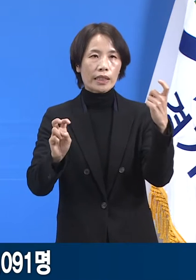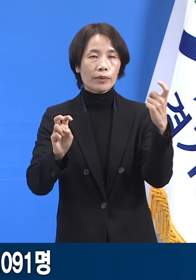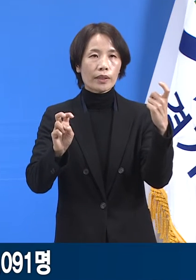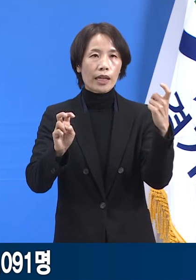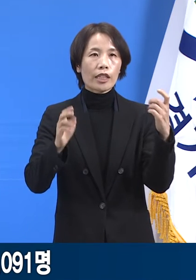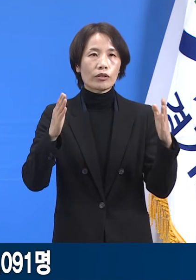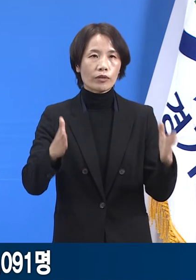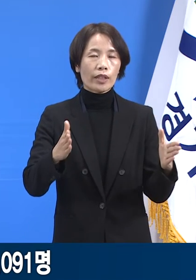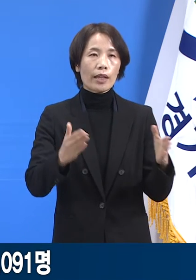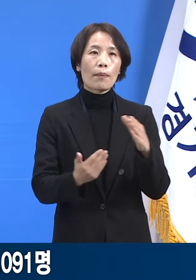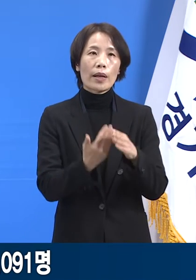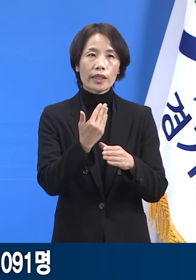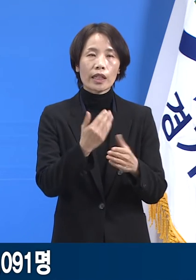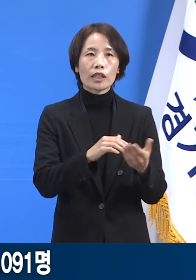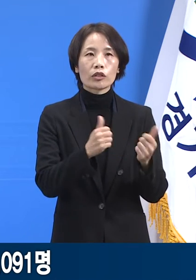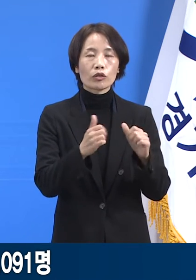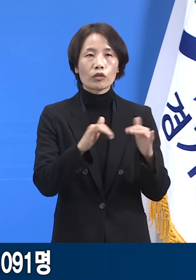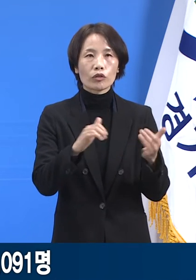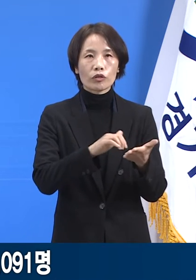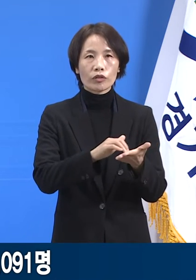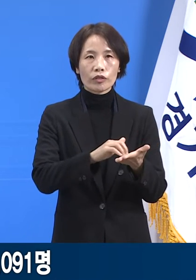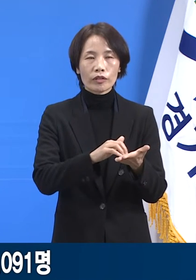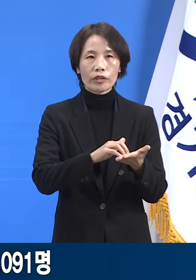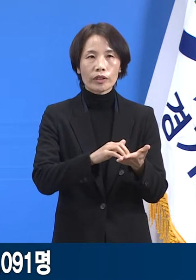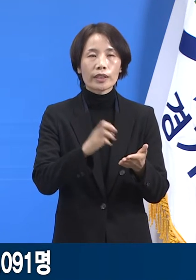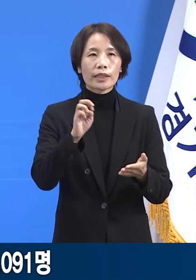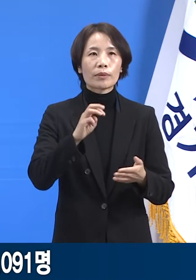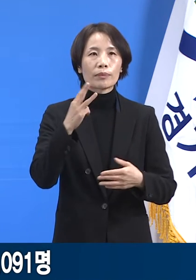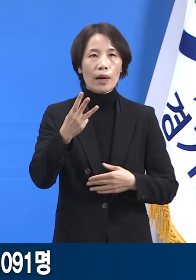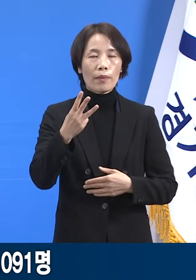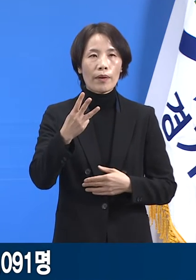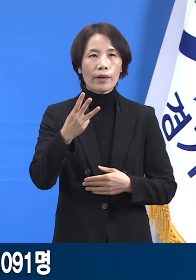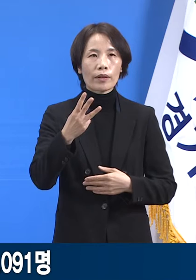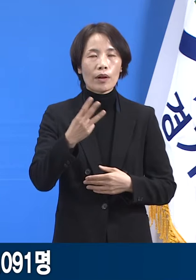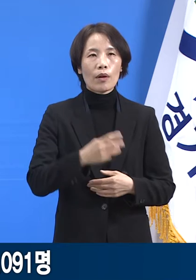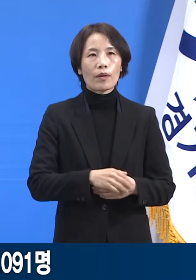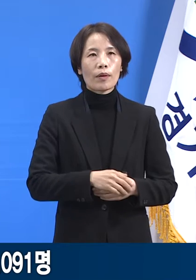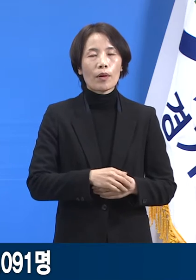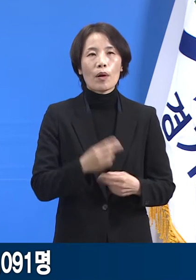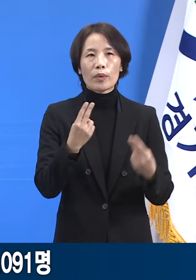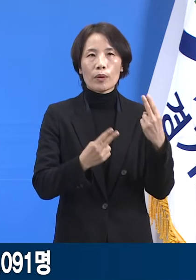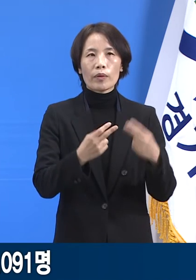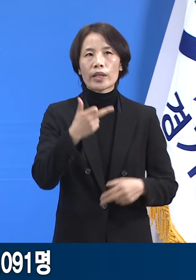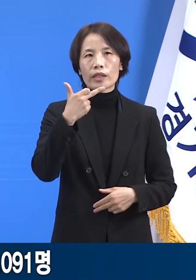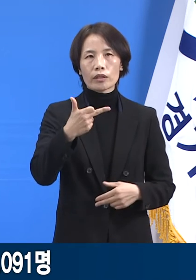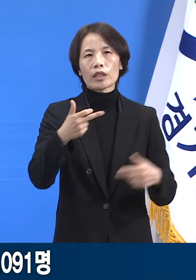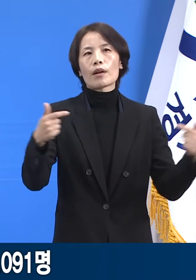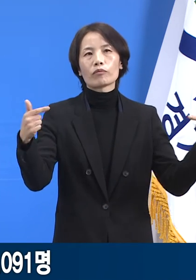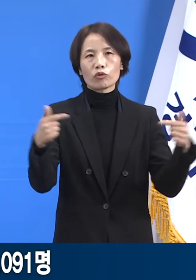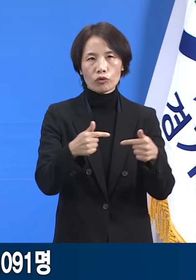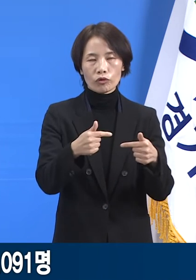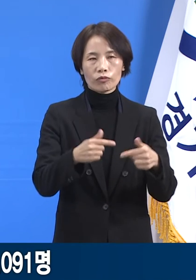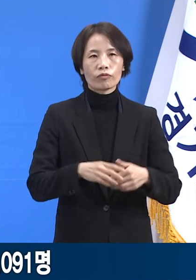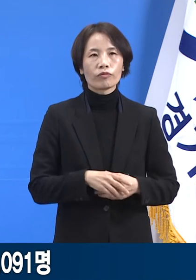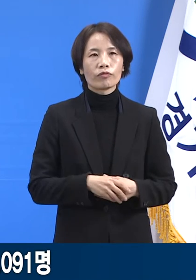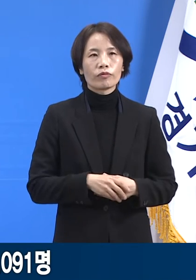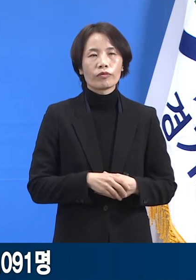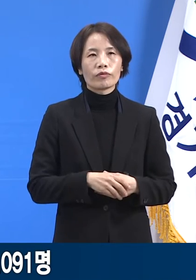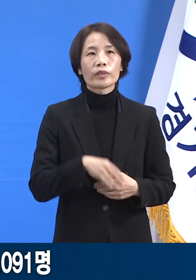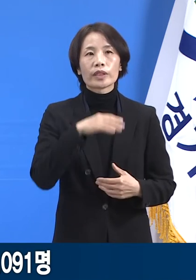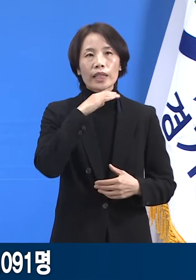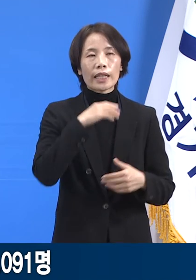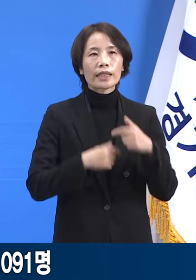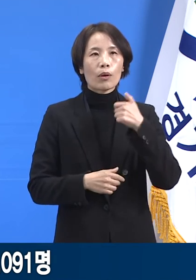주간 발생한 도내 사망자는 38명으로 전주 55명 대비는 17명 감소했습니다. 연령별로